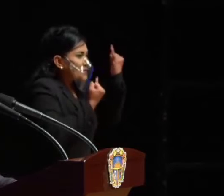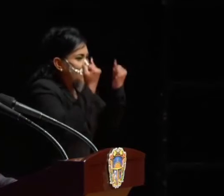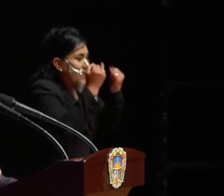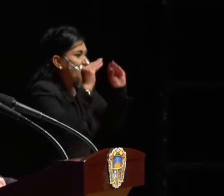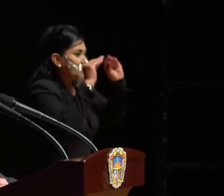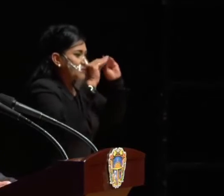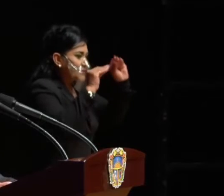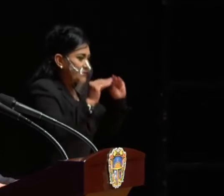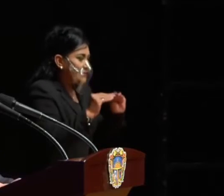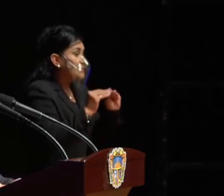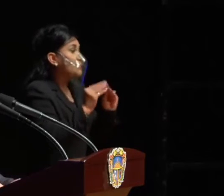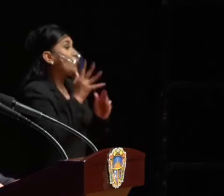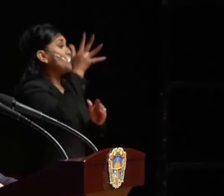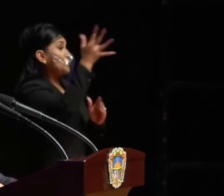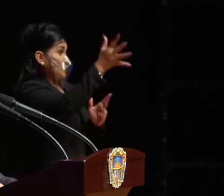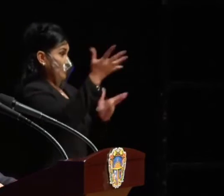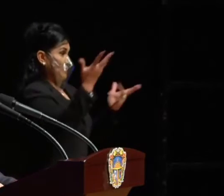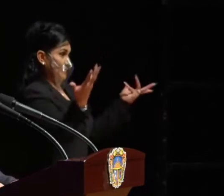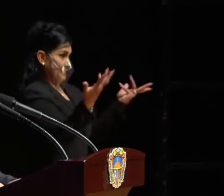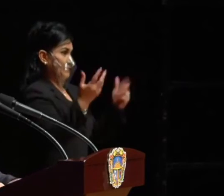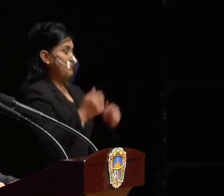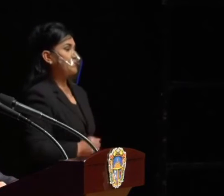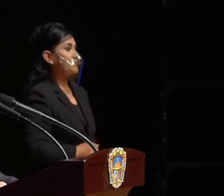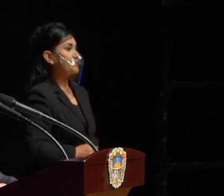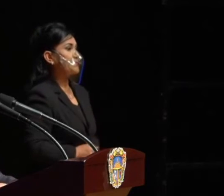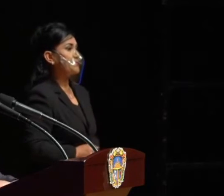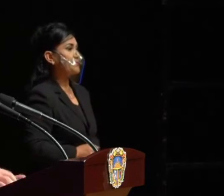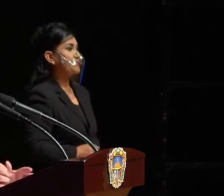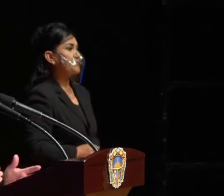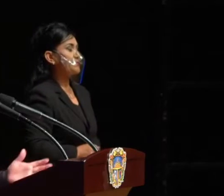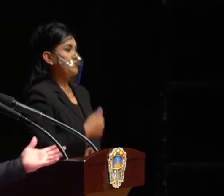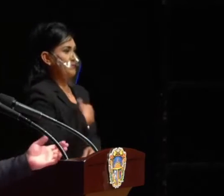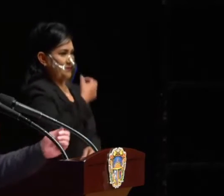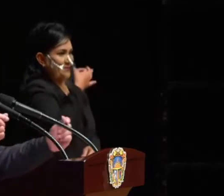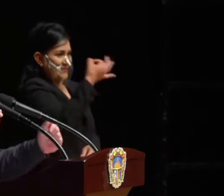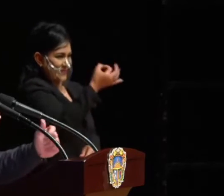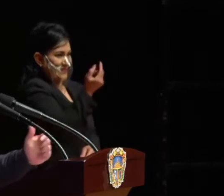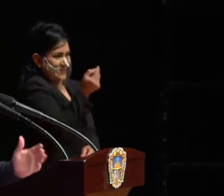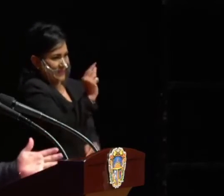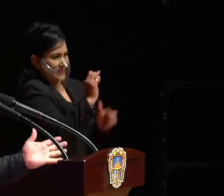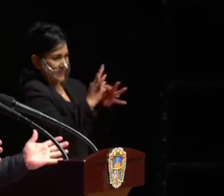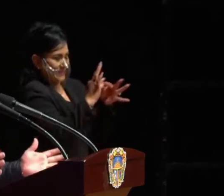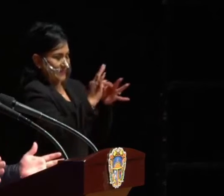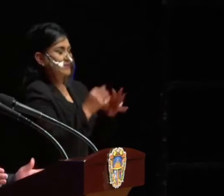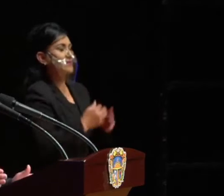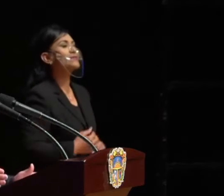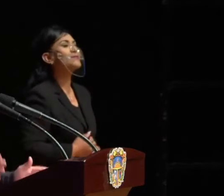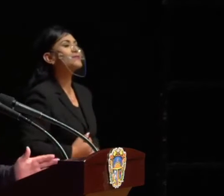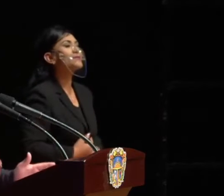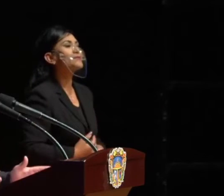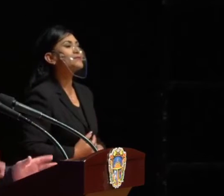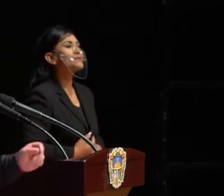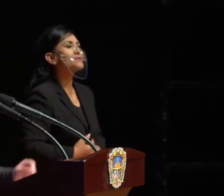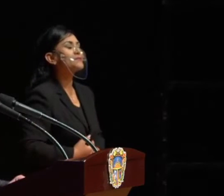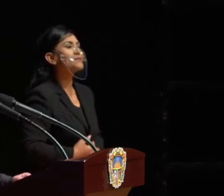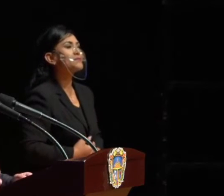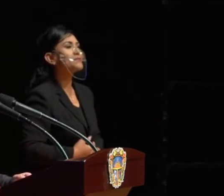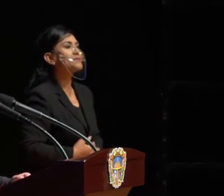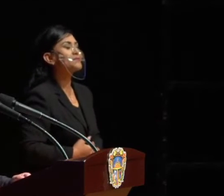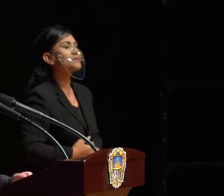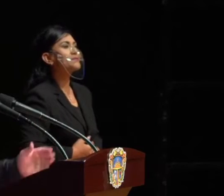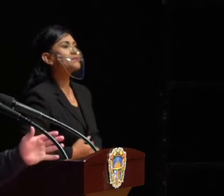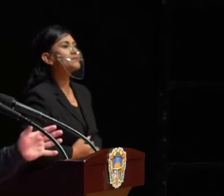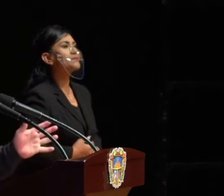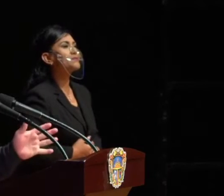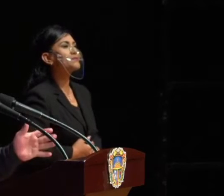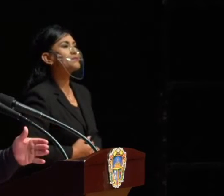el futuro de la ciudad. Les comento un poquito. Nosotros tenemos que trabajar